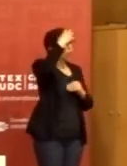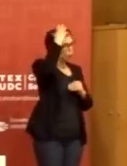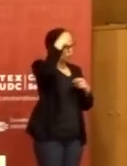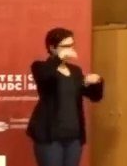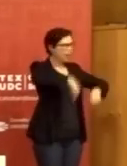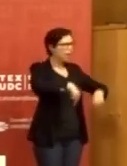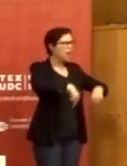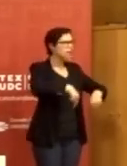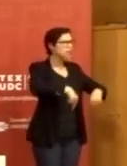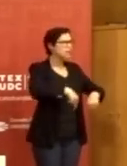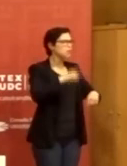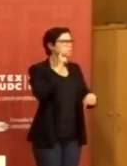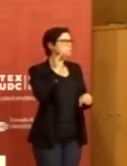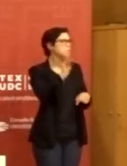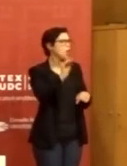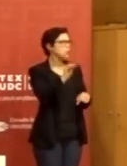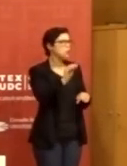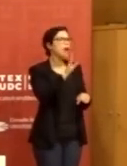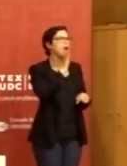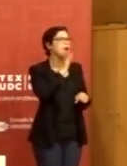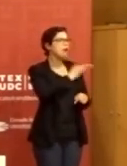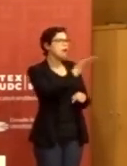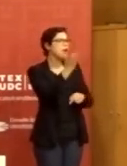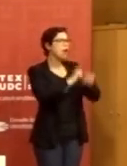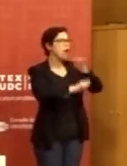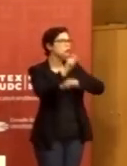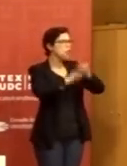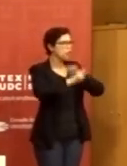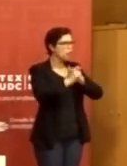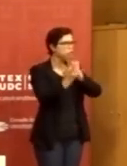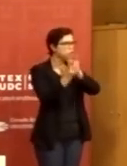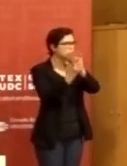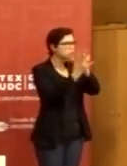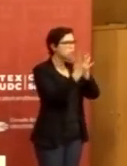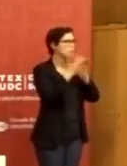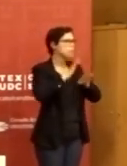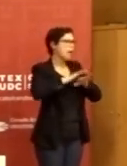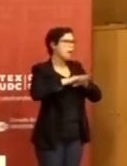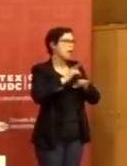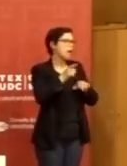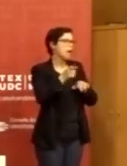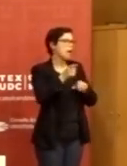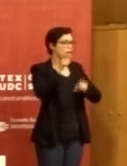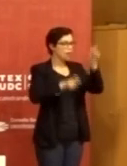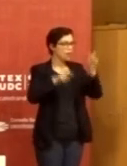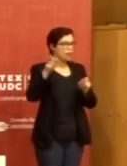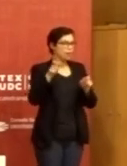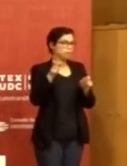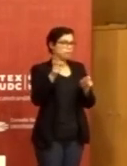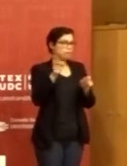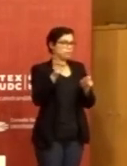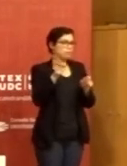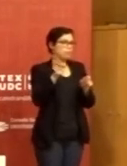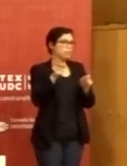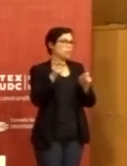momento pues ha establecido relación con las asociaciones buscando este tipo de chicos que han salido o que están pronto a salir de